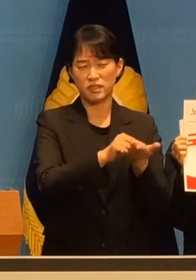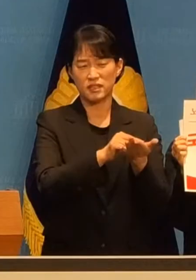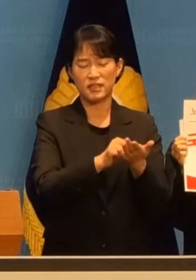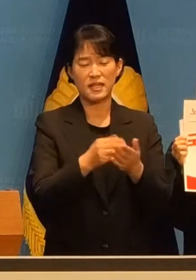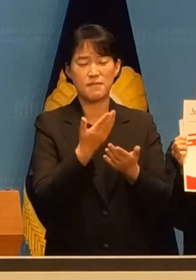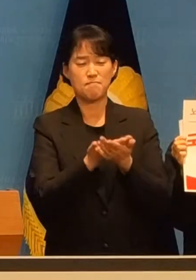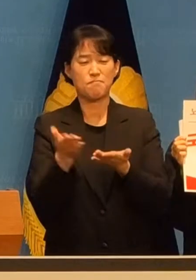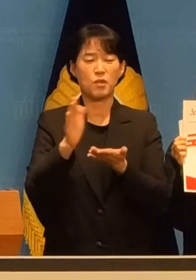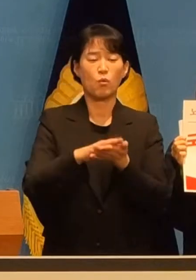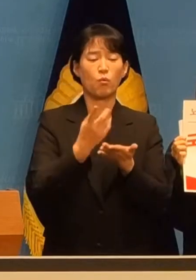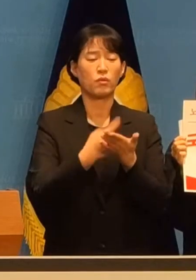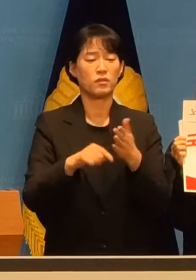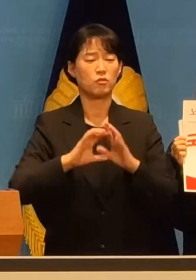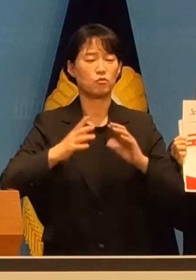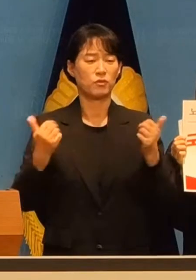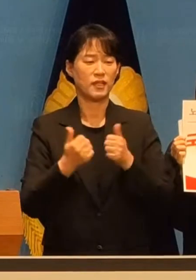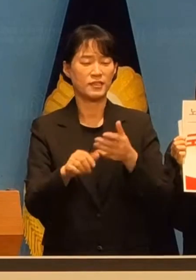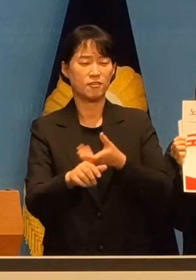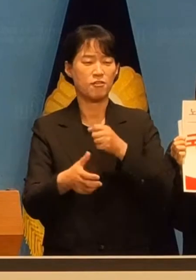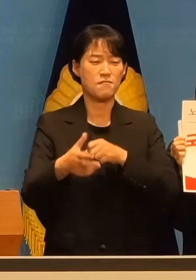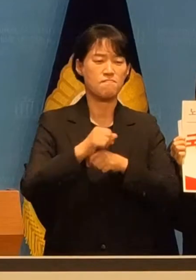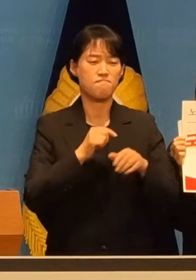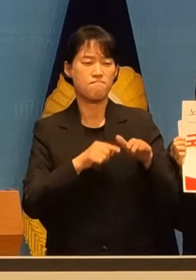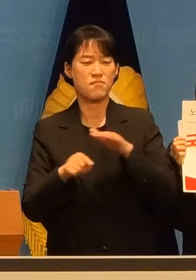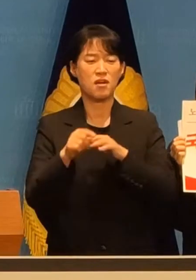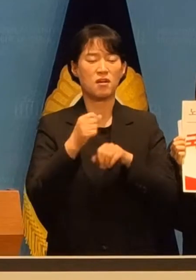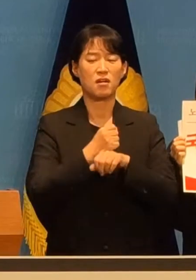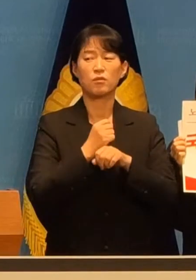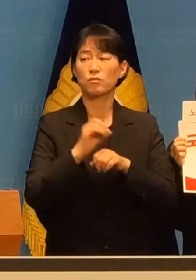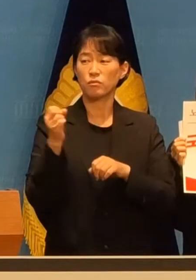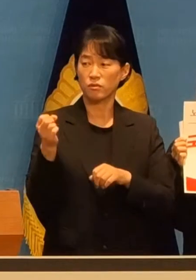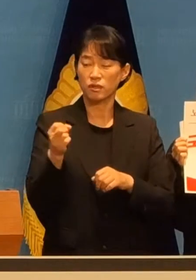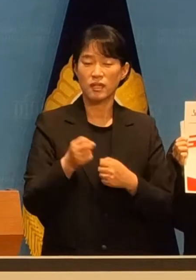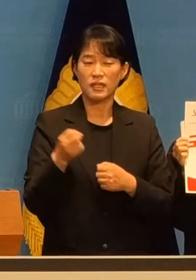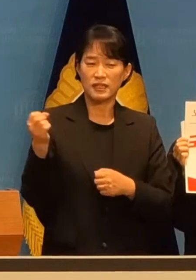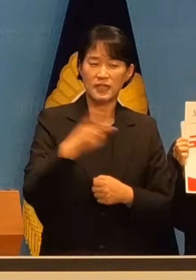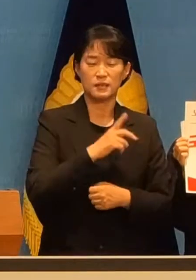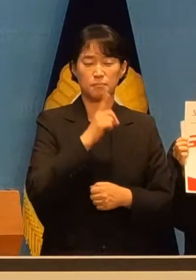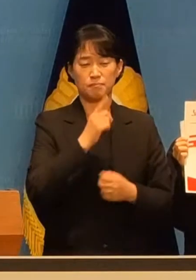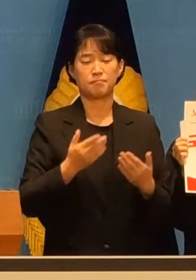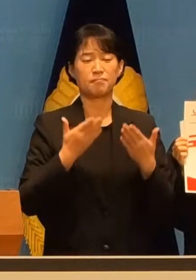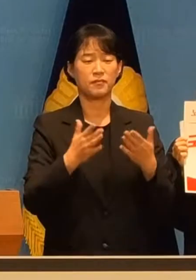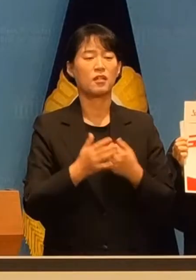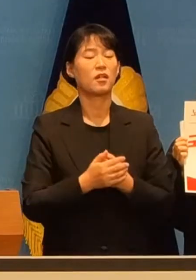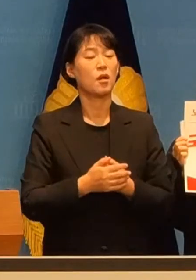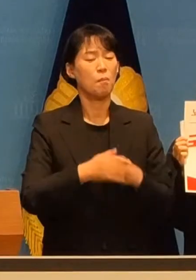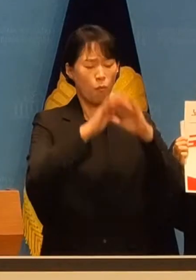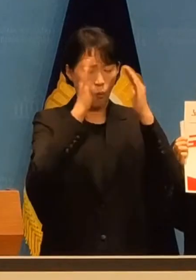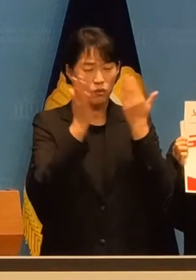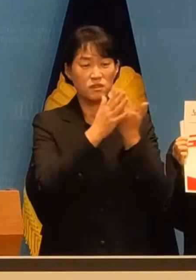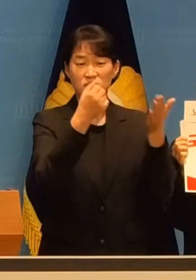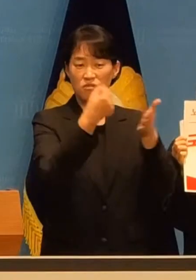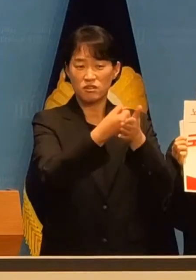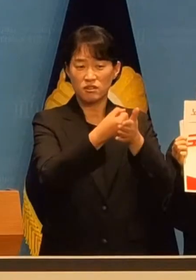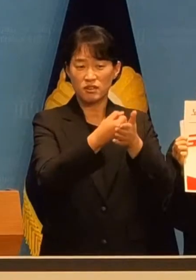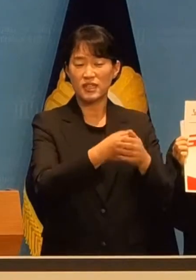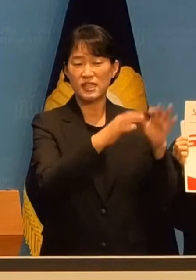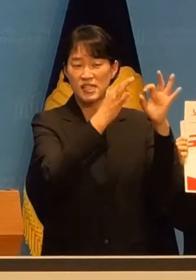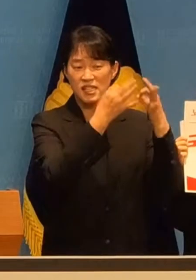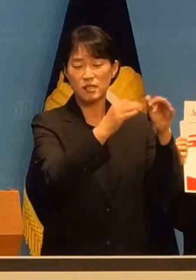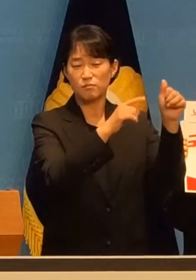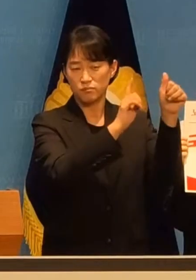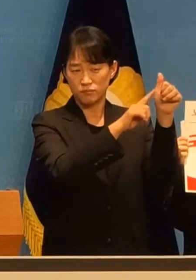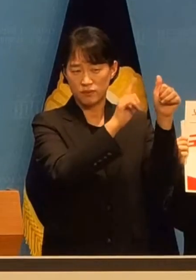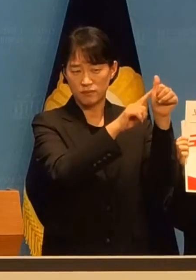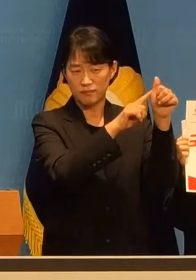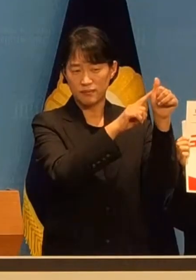개선하기 위해 국회가 적극 나서야 합니다. 다시 한번 강조합니다. 쿠팡의 모든 결정이 김범석 의장의